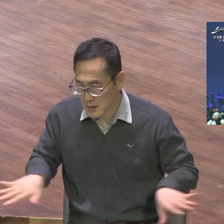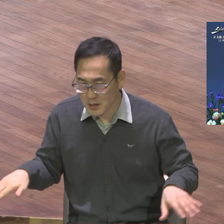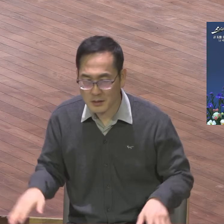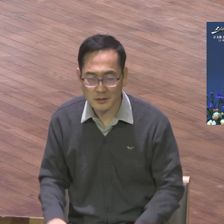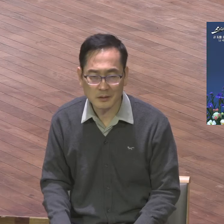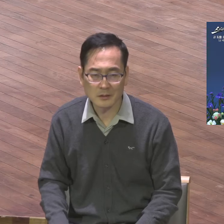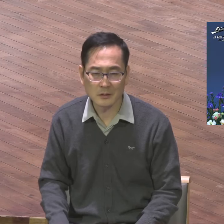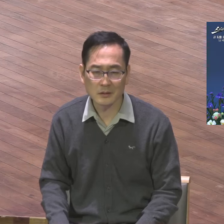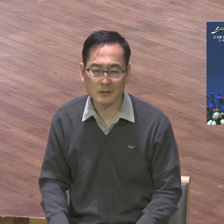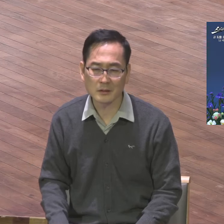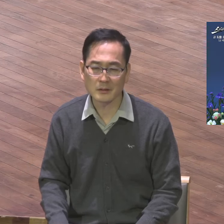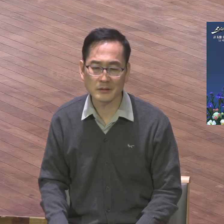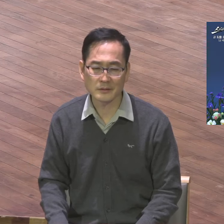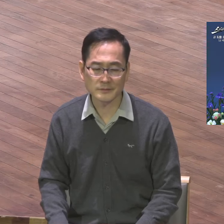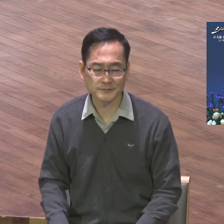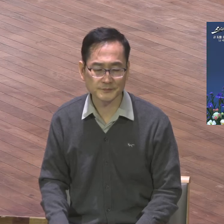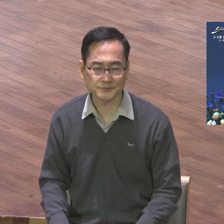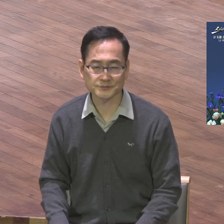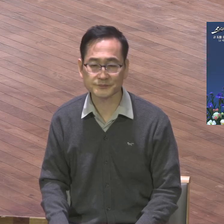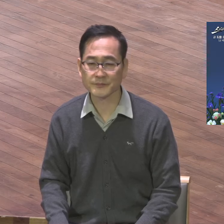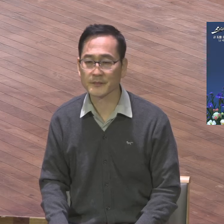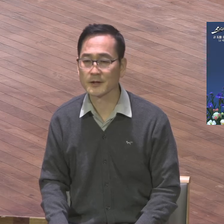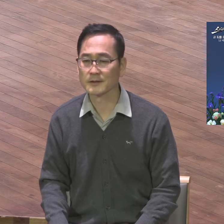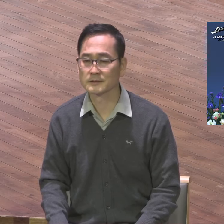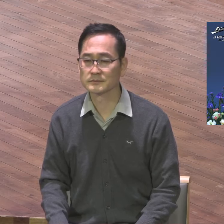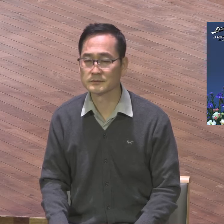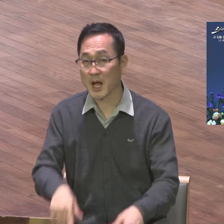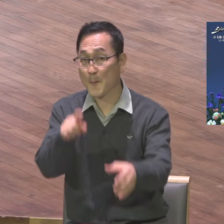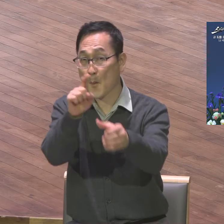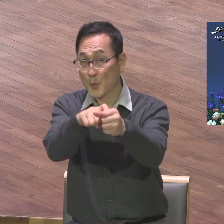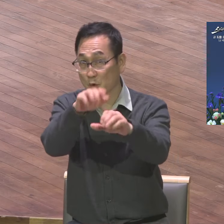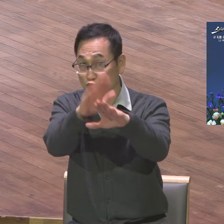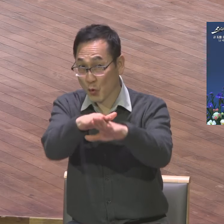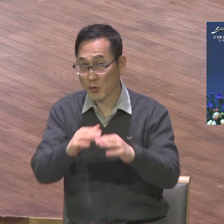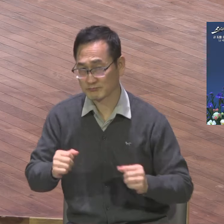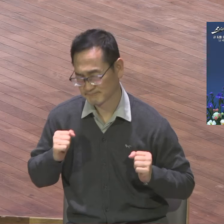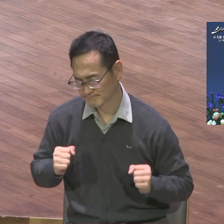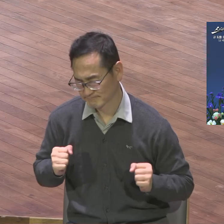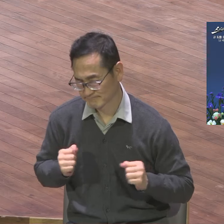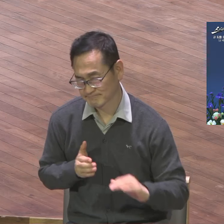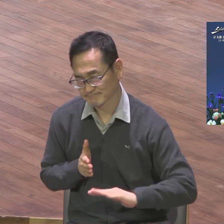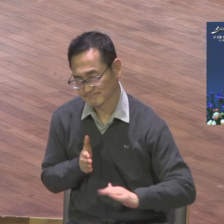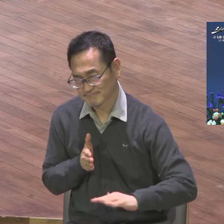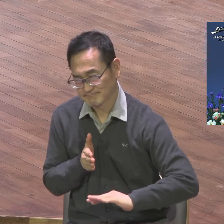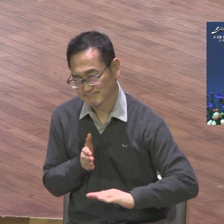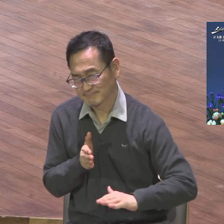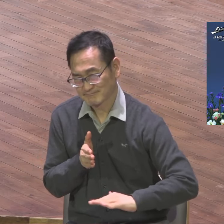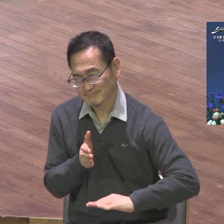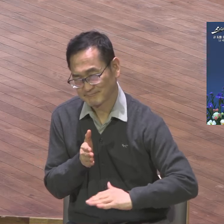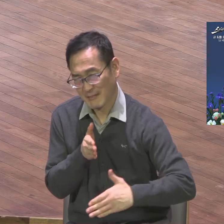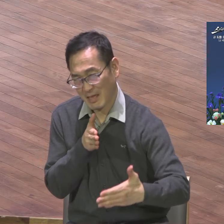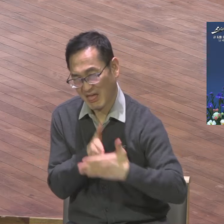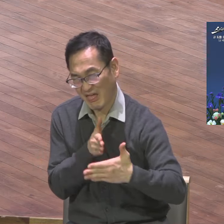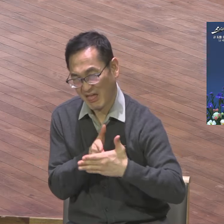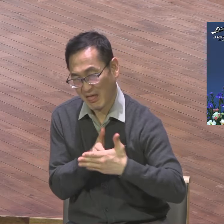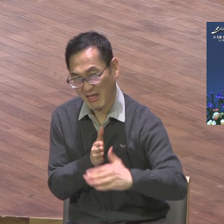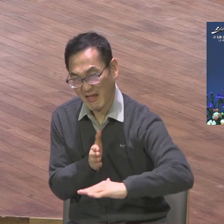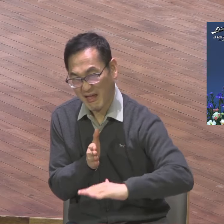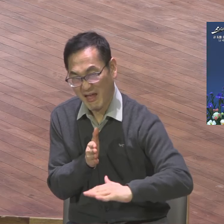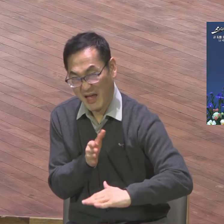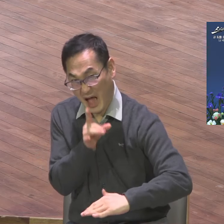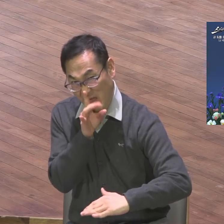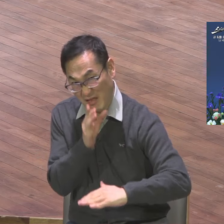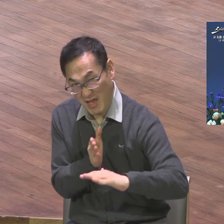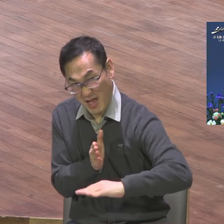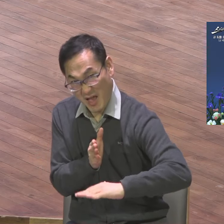또 어떤 이상과 목표를 향해서 돌진하는 사람이 자신의 한계나 현실의 벽에 부딪혀버려가지고